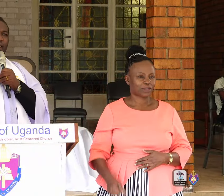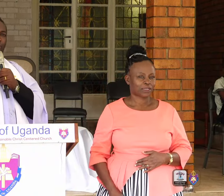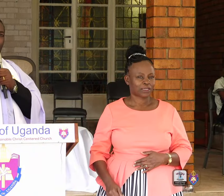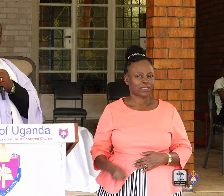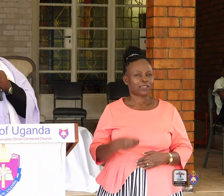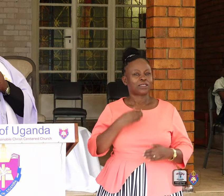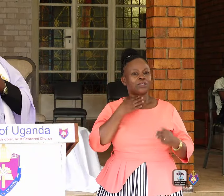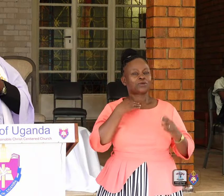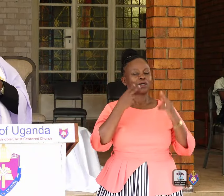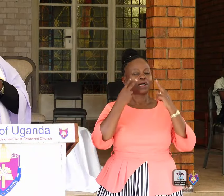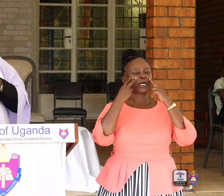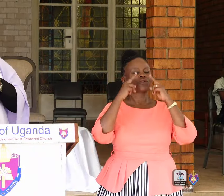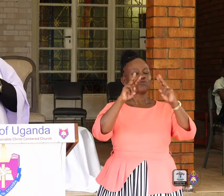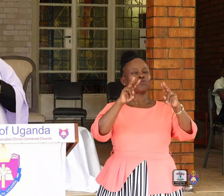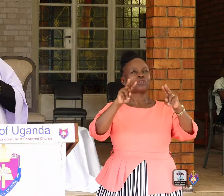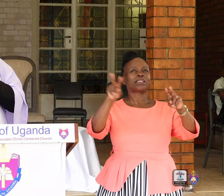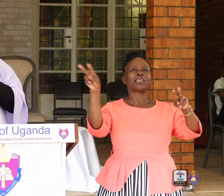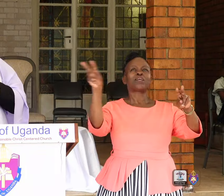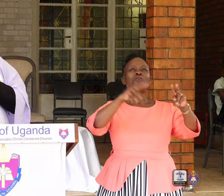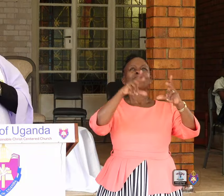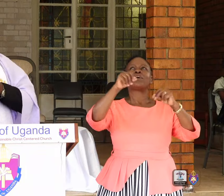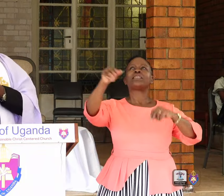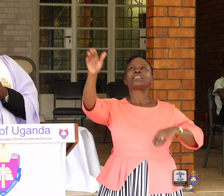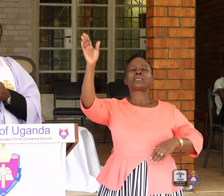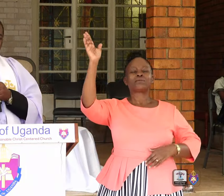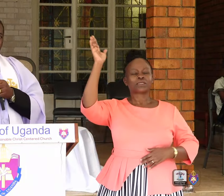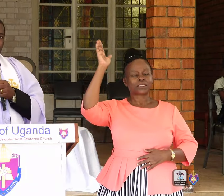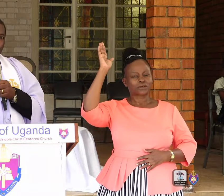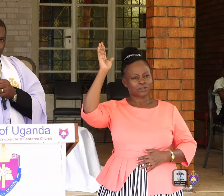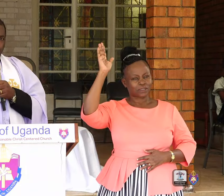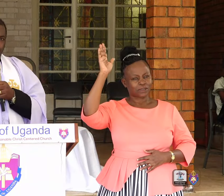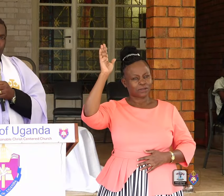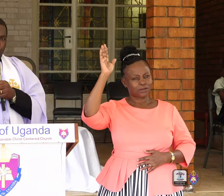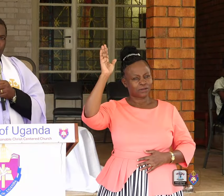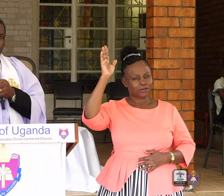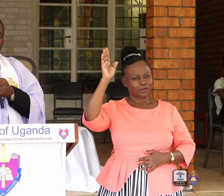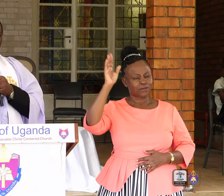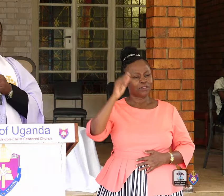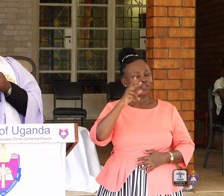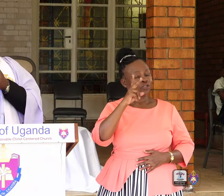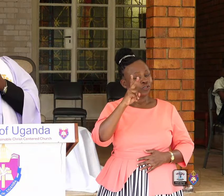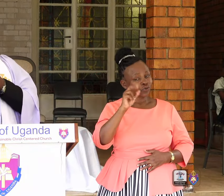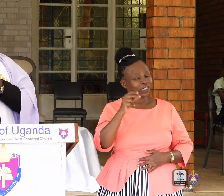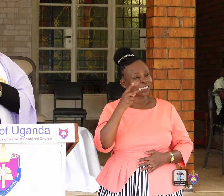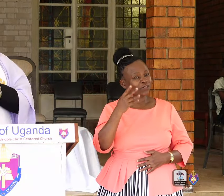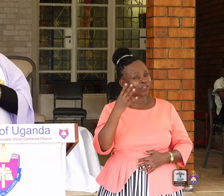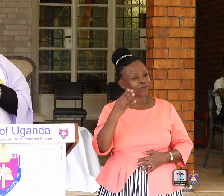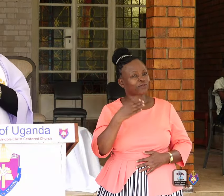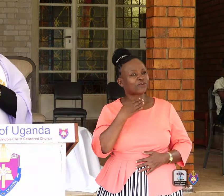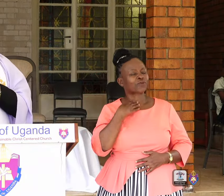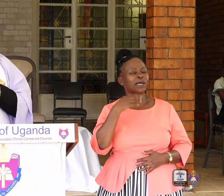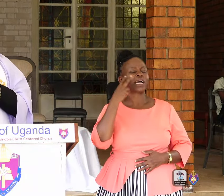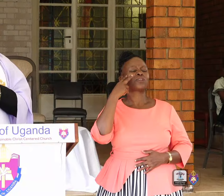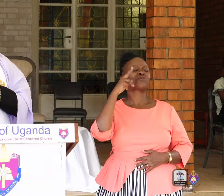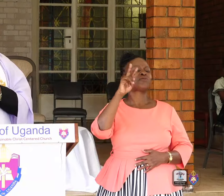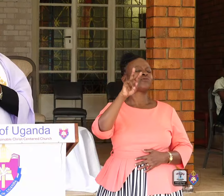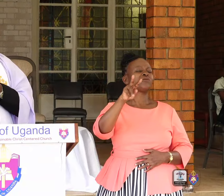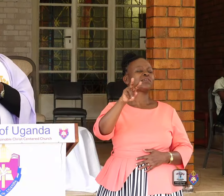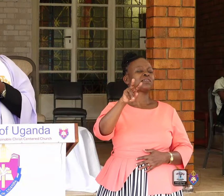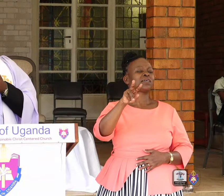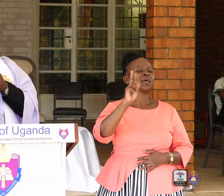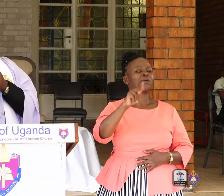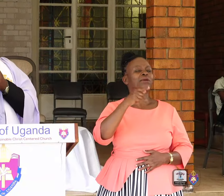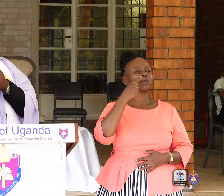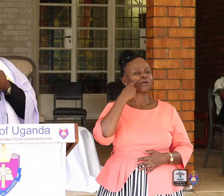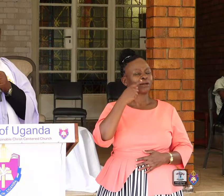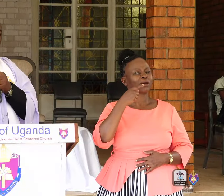twagala tukutunuulire ng'ofaanana ekigambo kya Katonda 2:24 twagala otunuulibwe ng'abantu bwe bakulaba